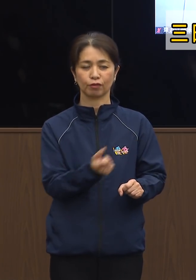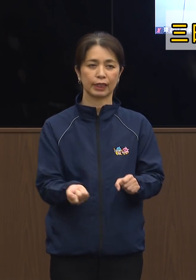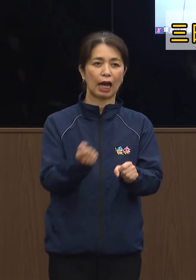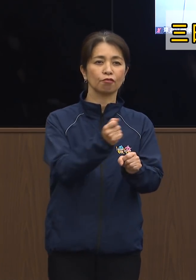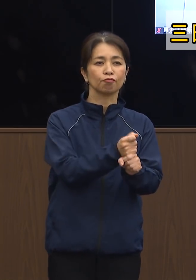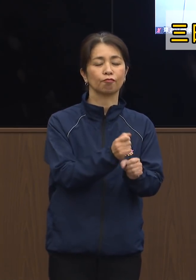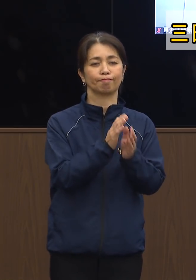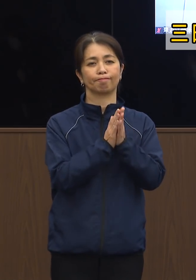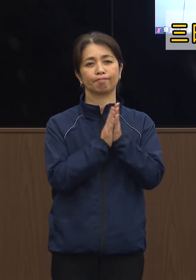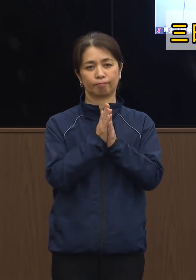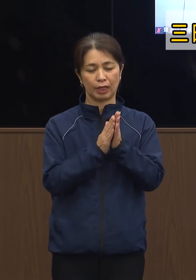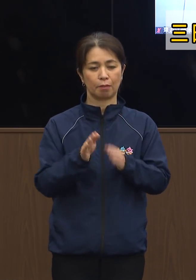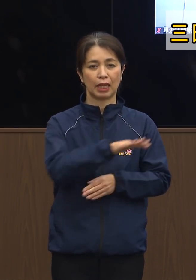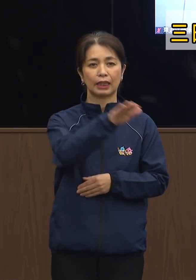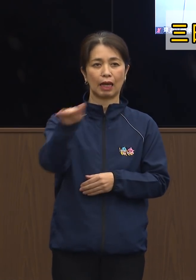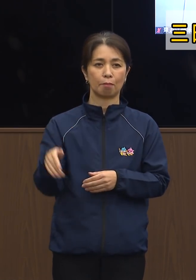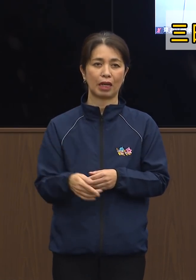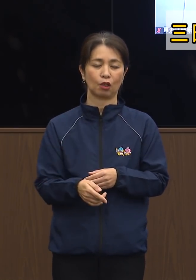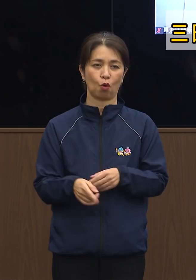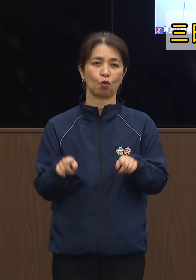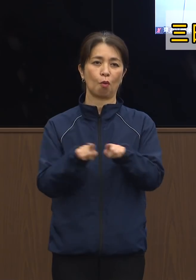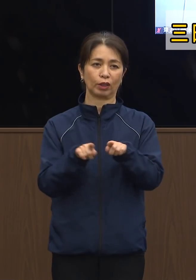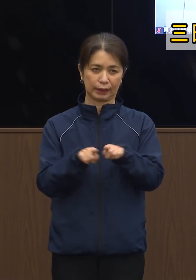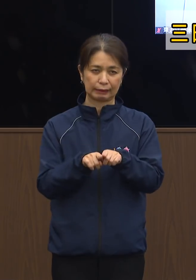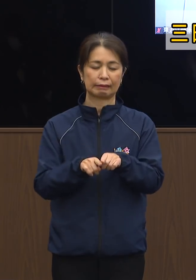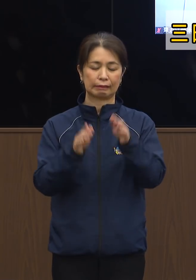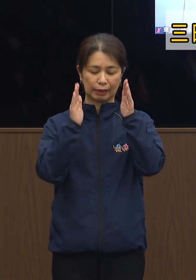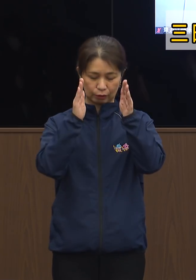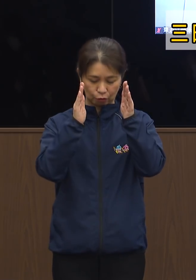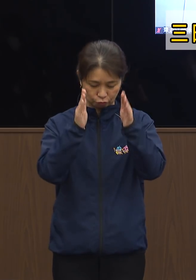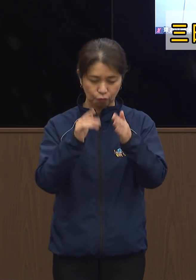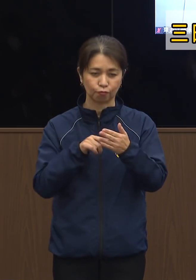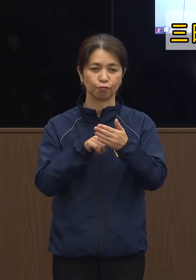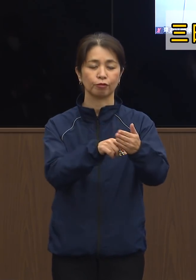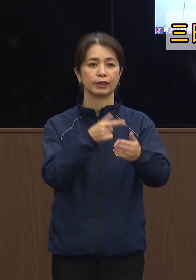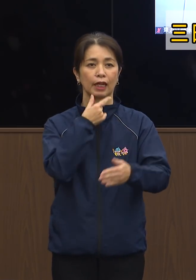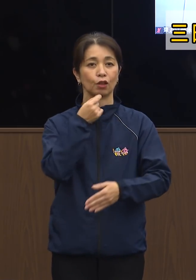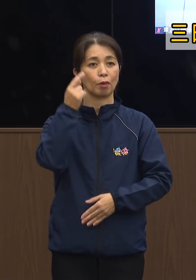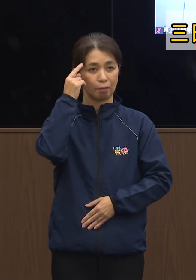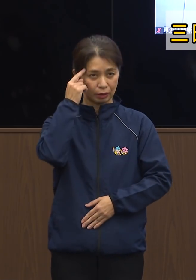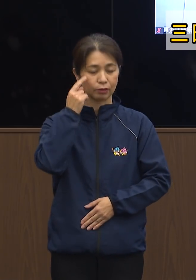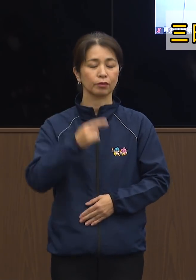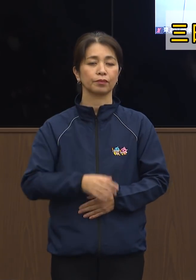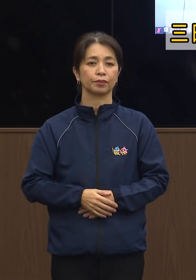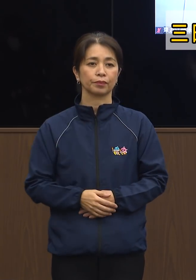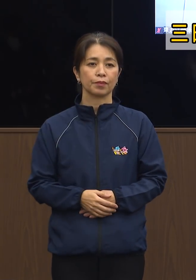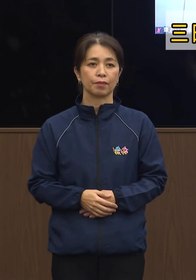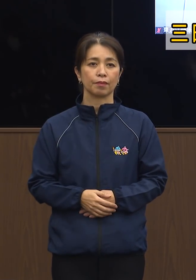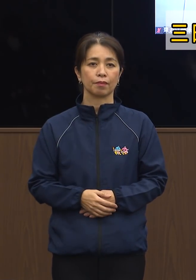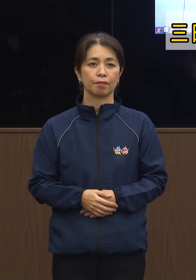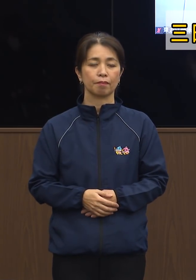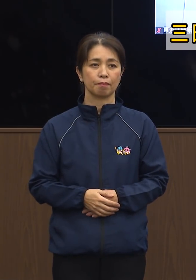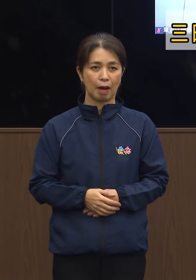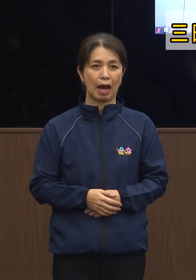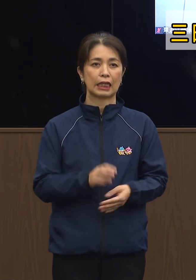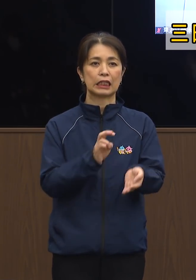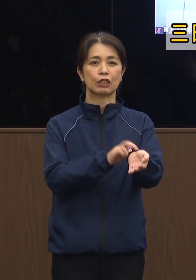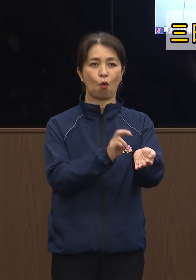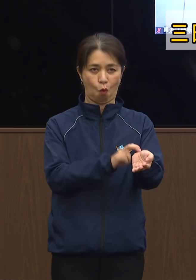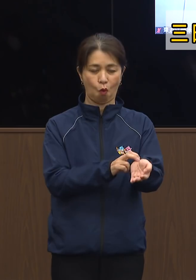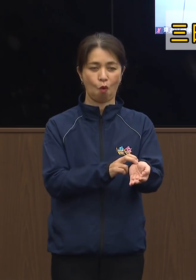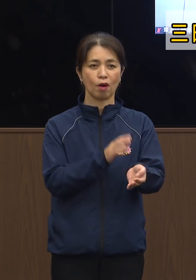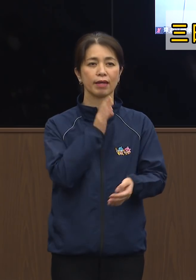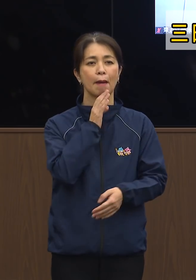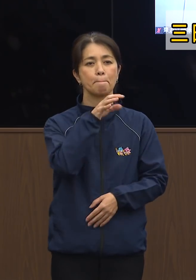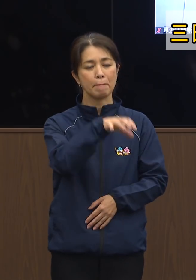ために皆さんとともに全力を尽くしてまいりたいと思います。なお医療の現